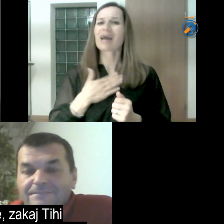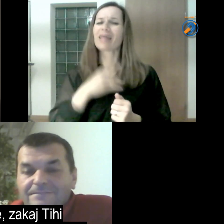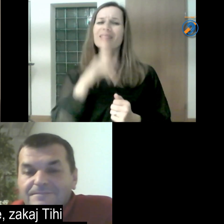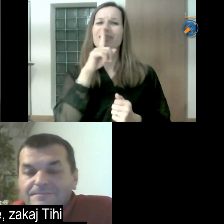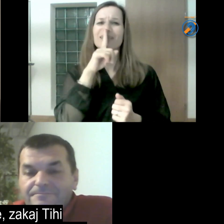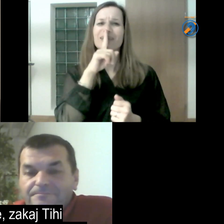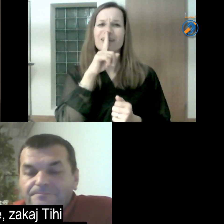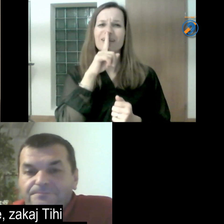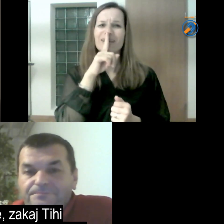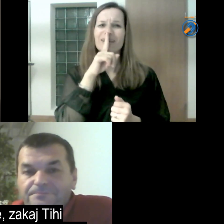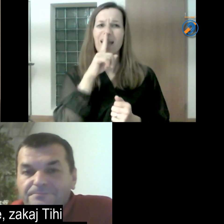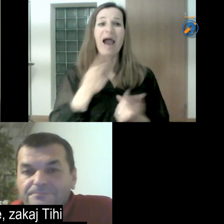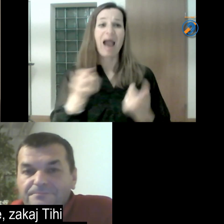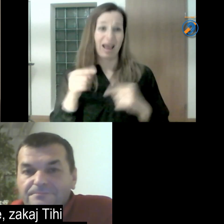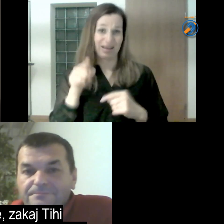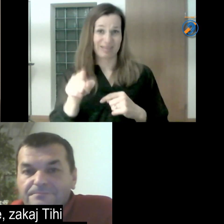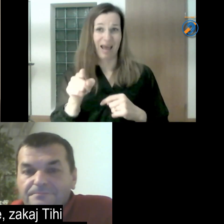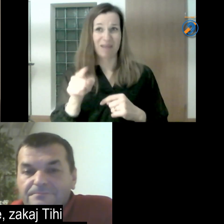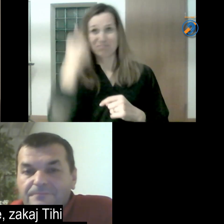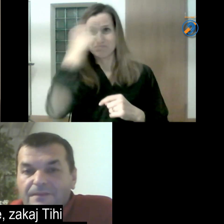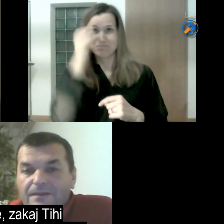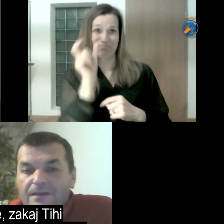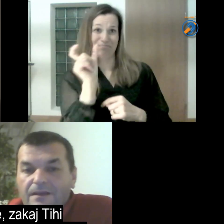Tihi in ali te je ta vzdevek prizadel?